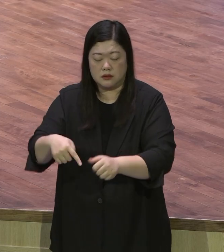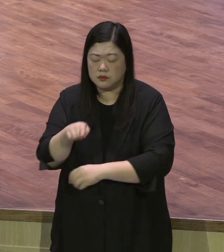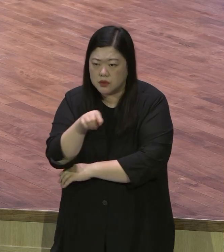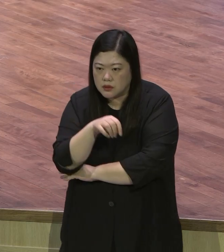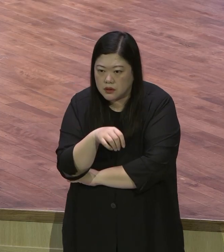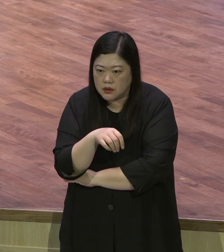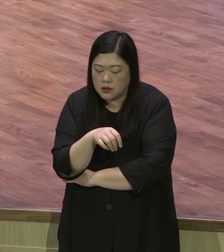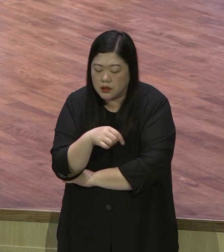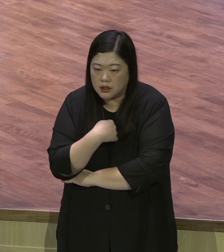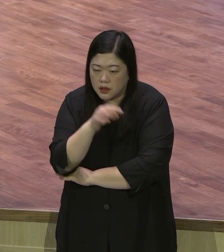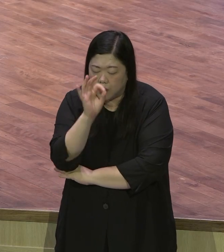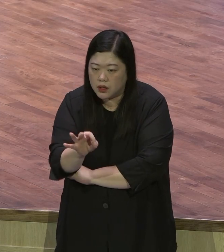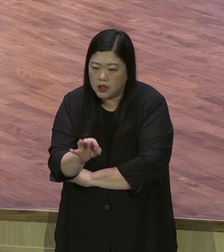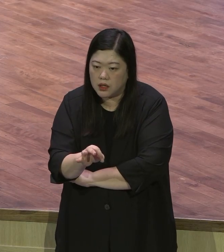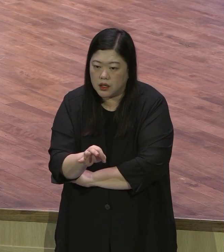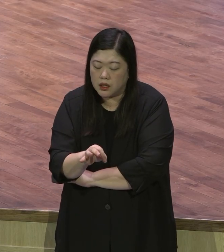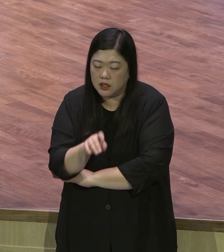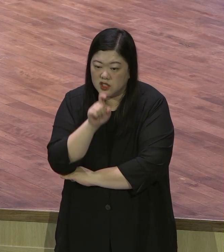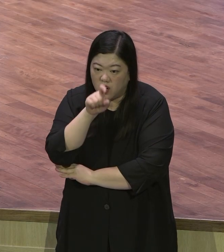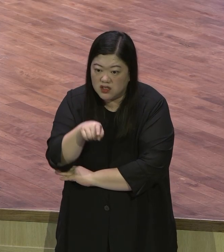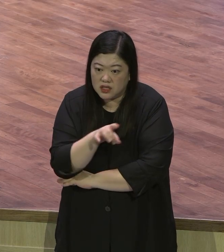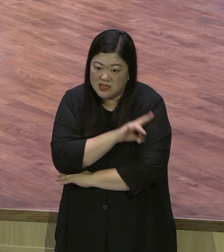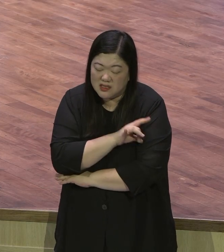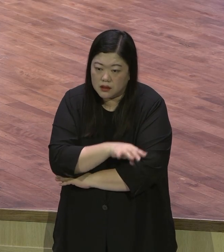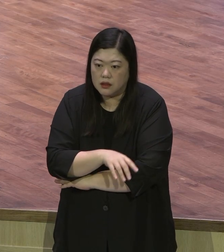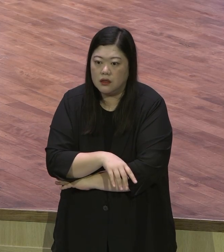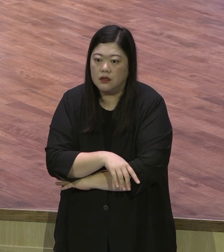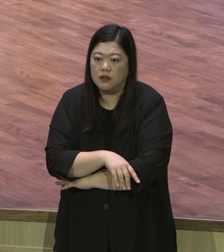그래가지고 하나님의 말씀을 넣었다 뺐다가 저거 마음대로 해.